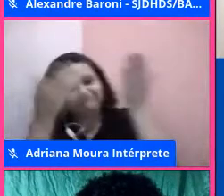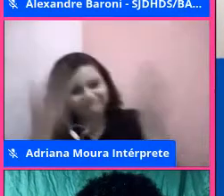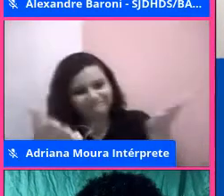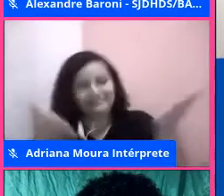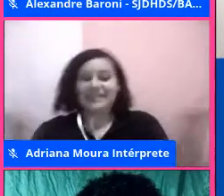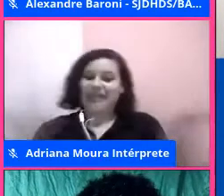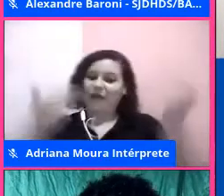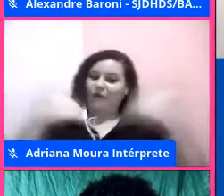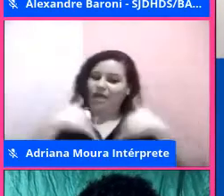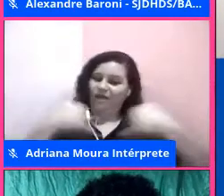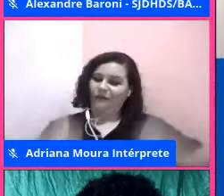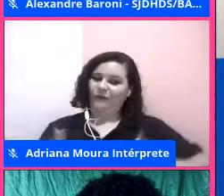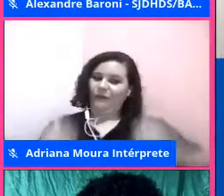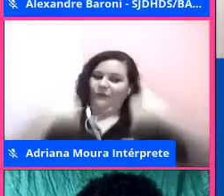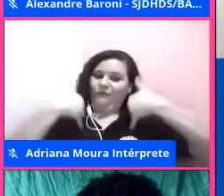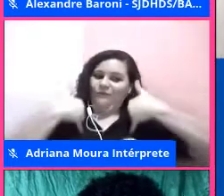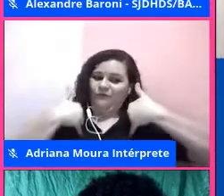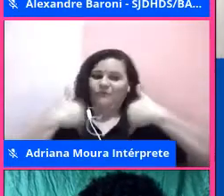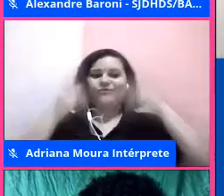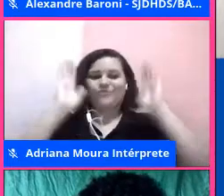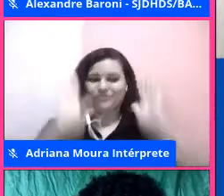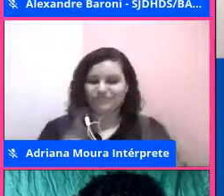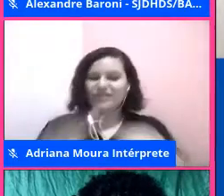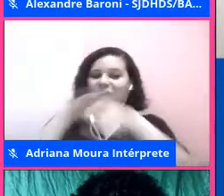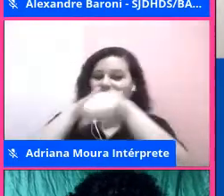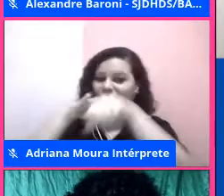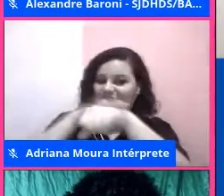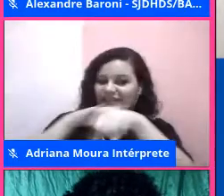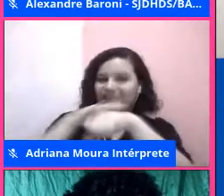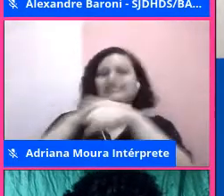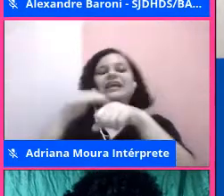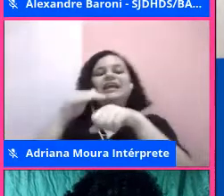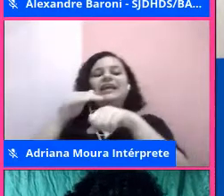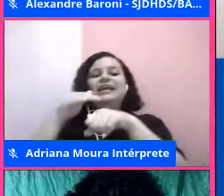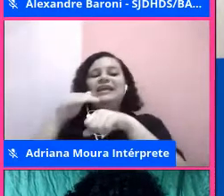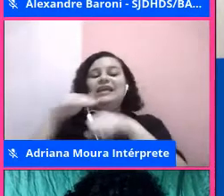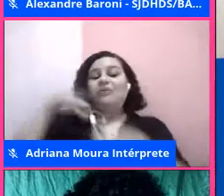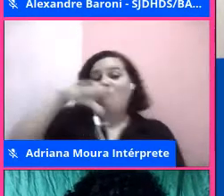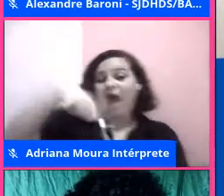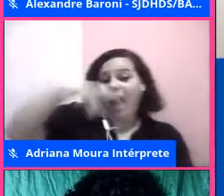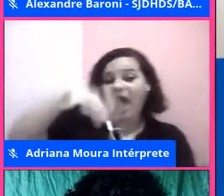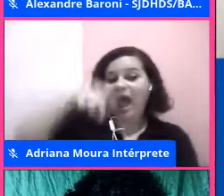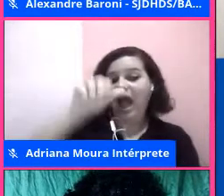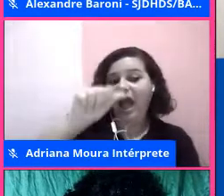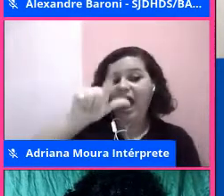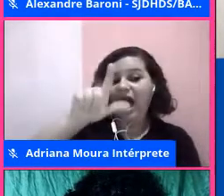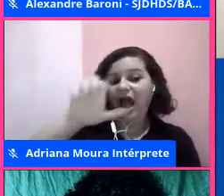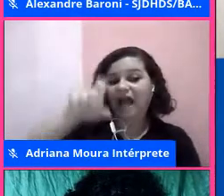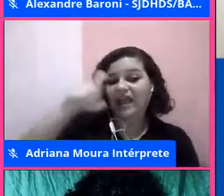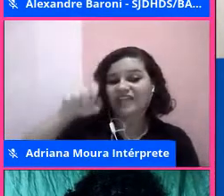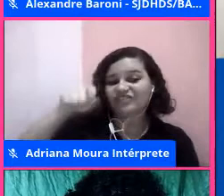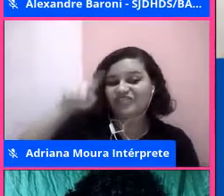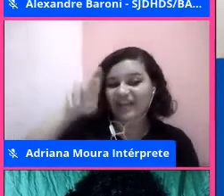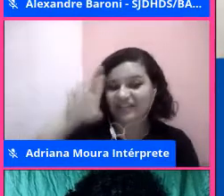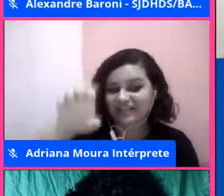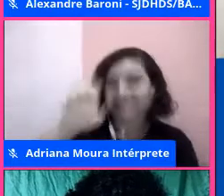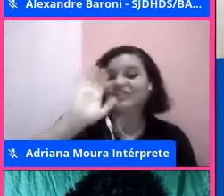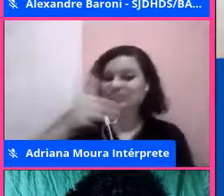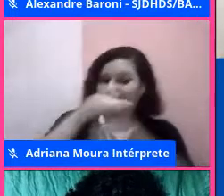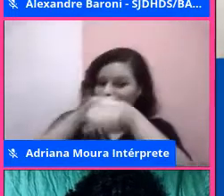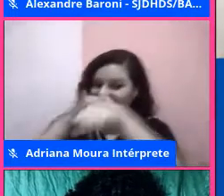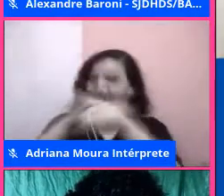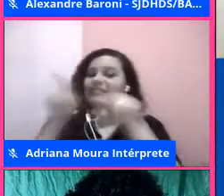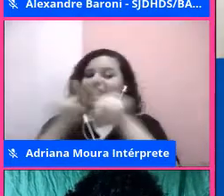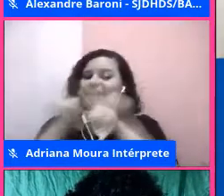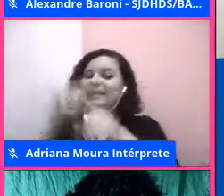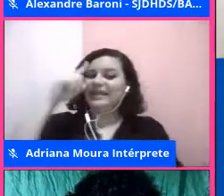eu alinhei com o Alexandre e com a Thaís que minha fala ia ser bem menor, porque o meu objetivo aqui é